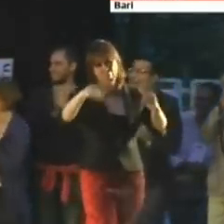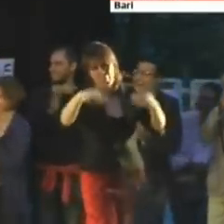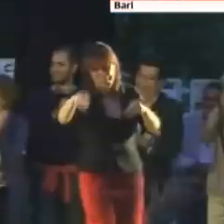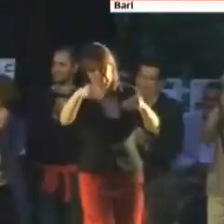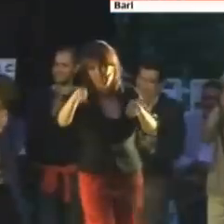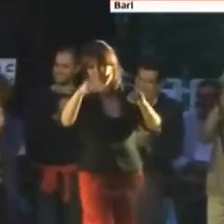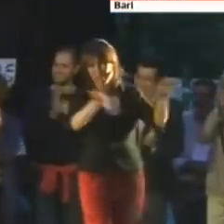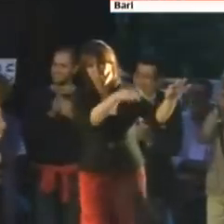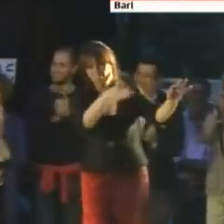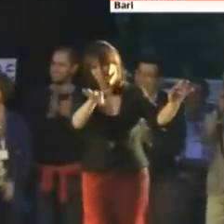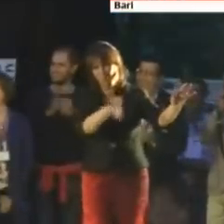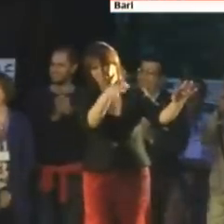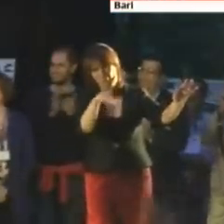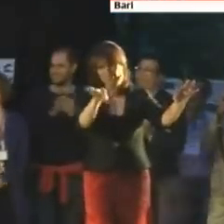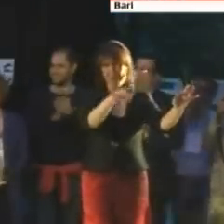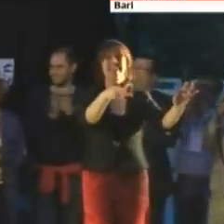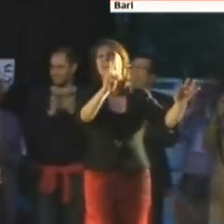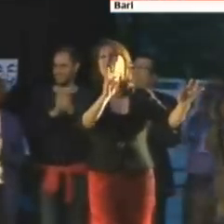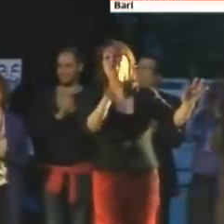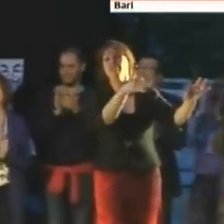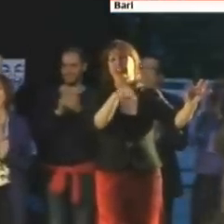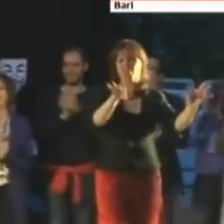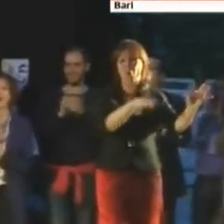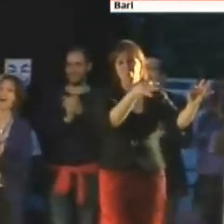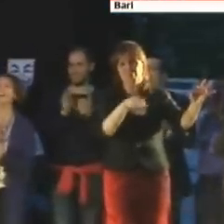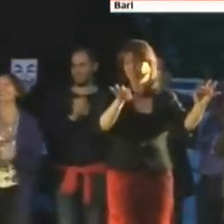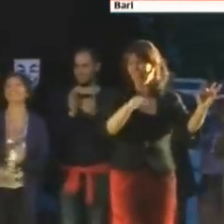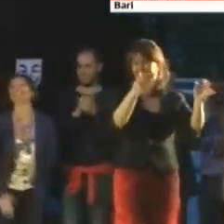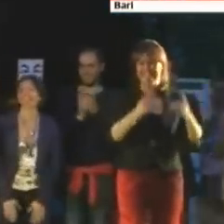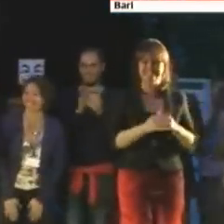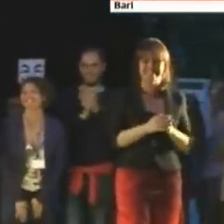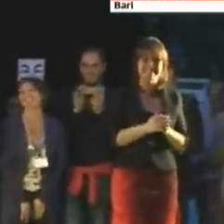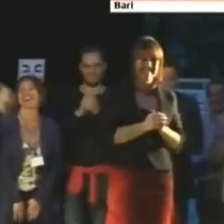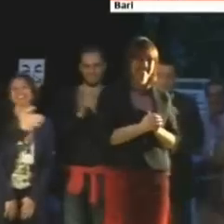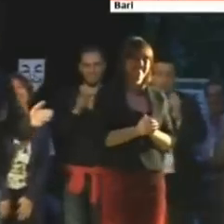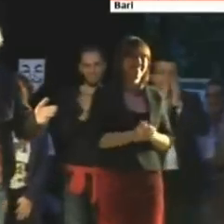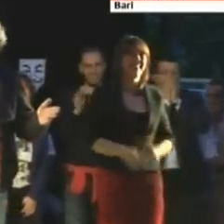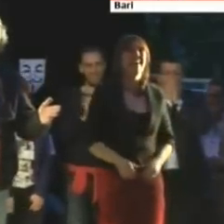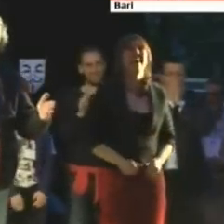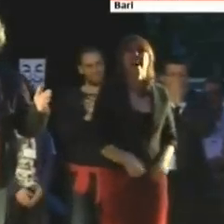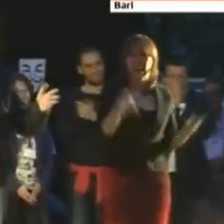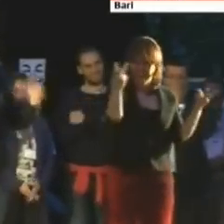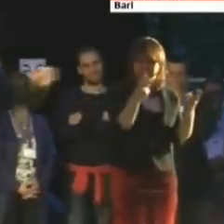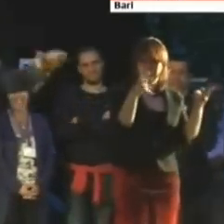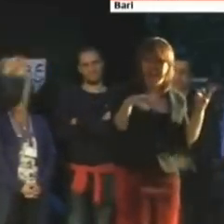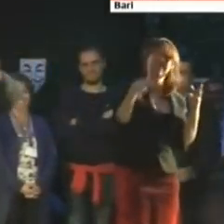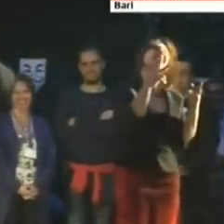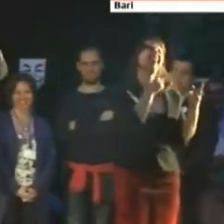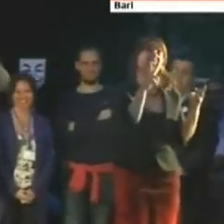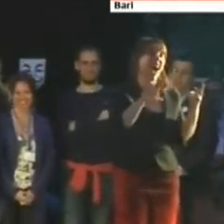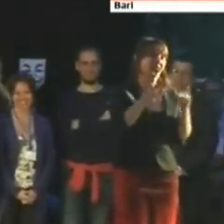è una ruffianata! Gridatemi, ruffiano, gridatemi! Sì, ruffiano, ma è vero,